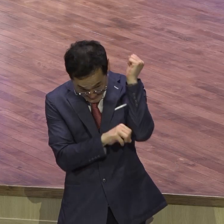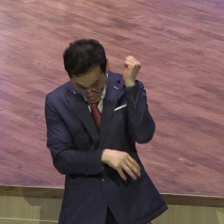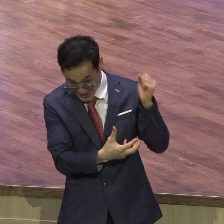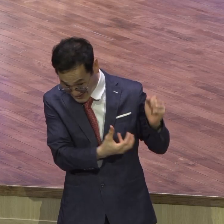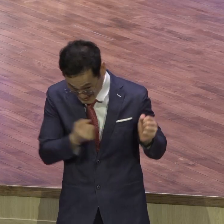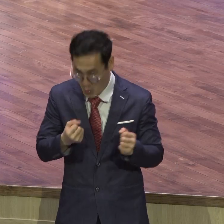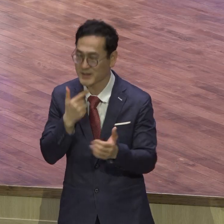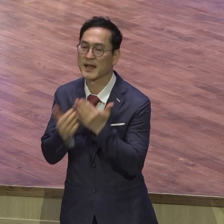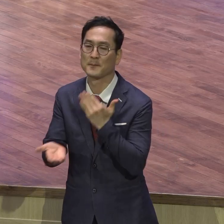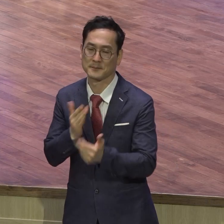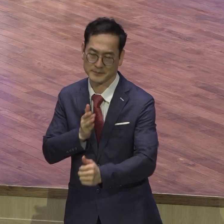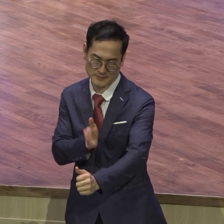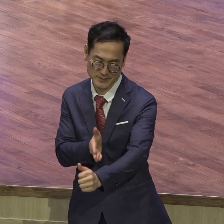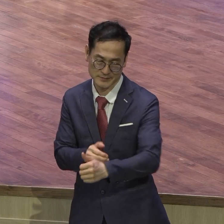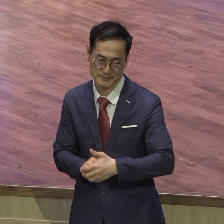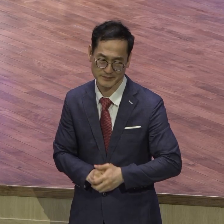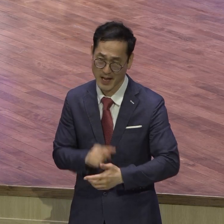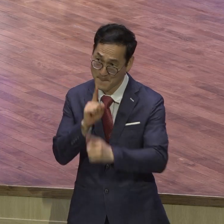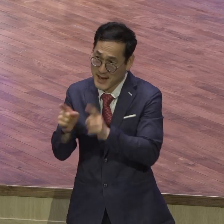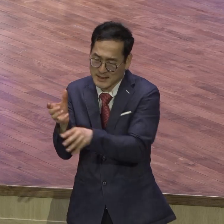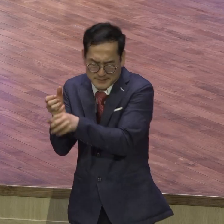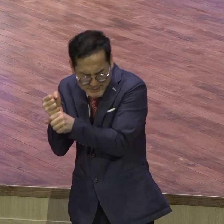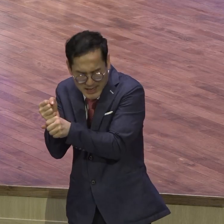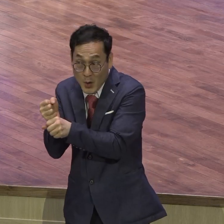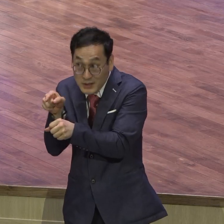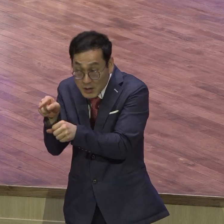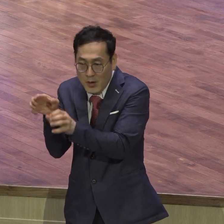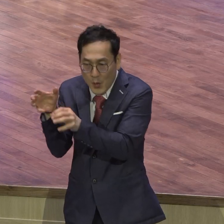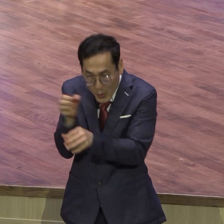말씀의 의지야 말씀의 의지야